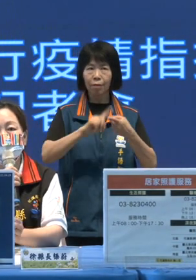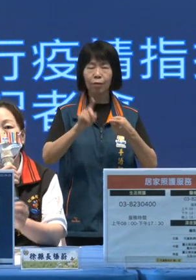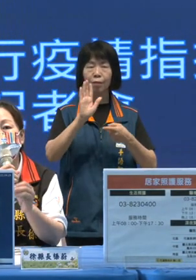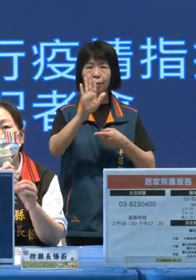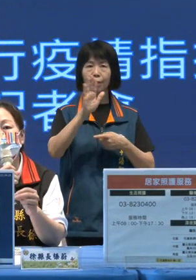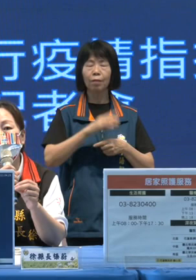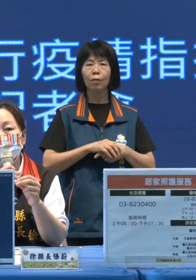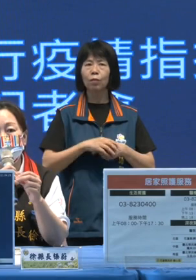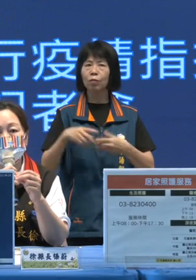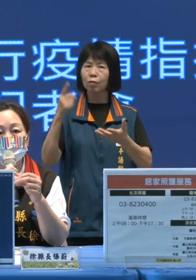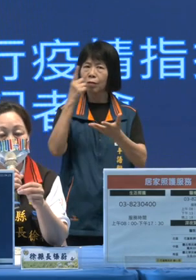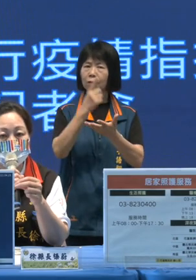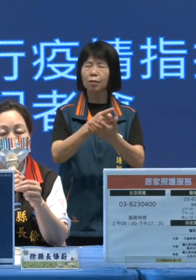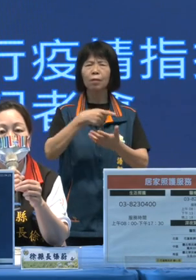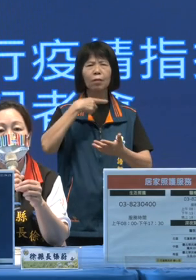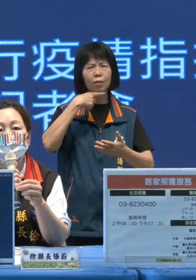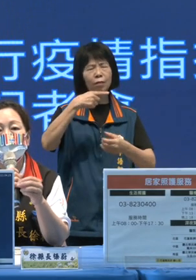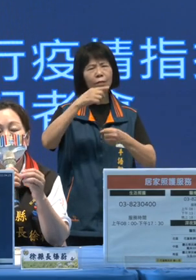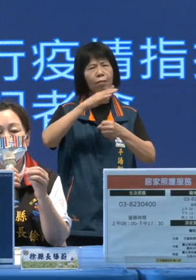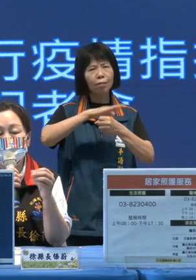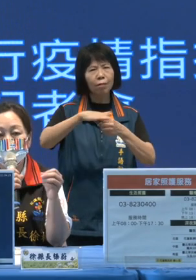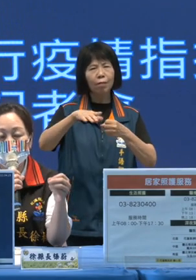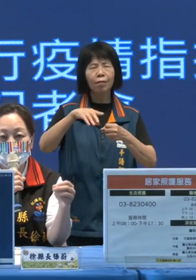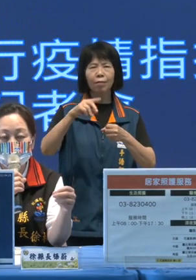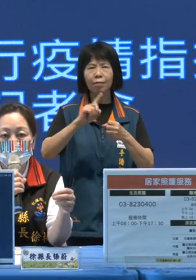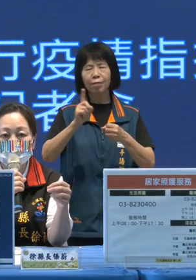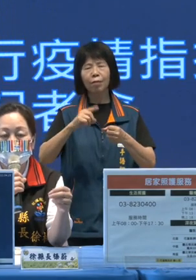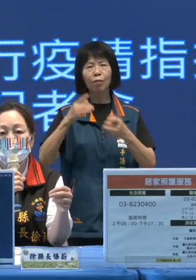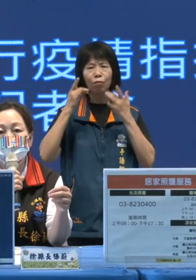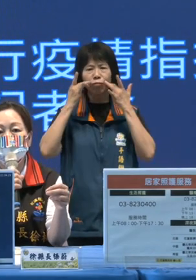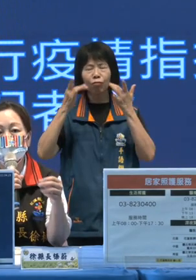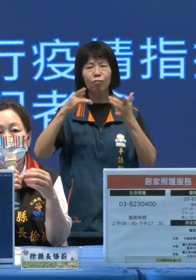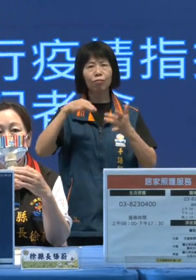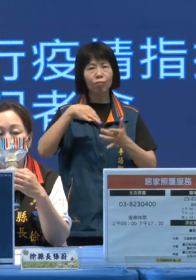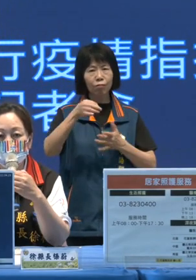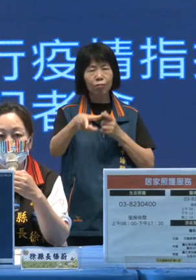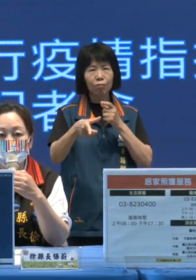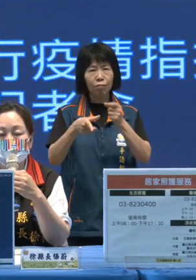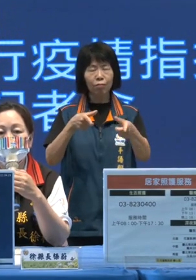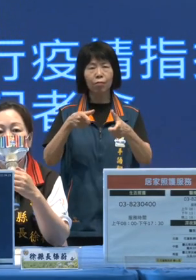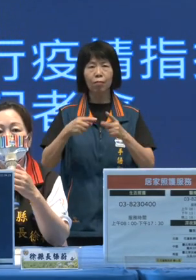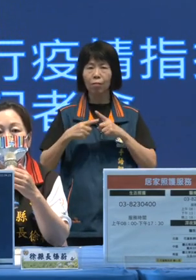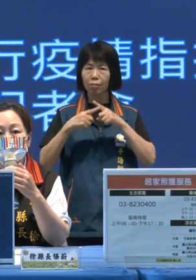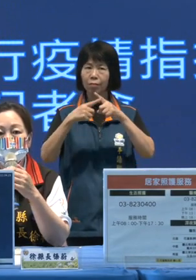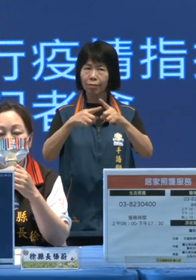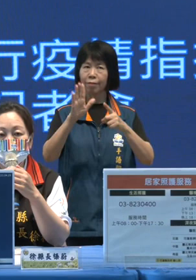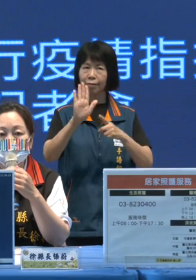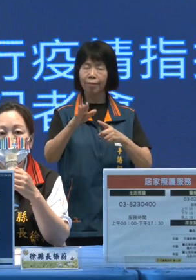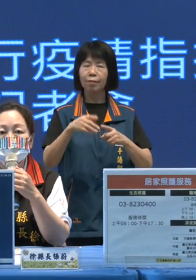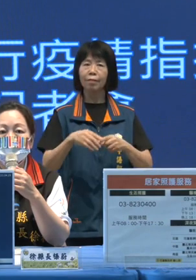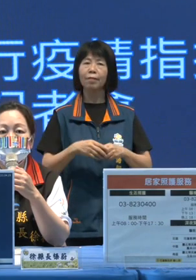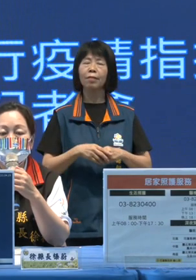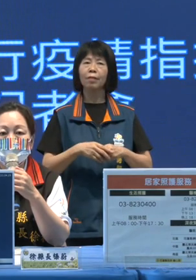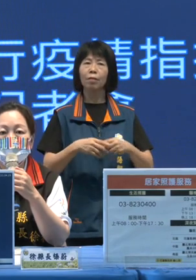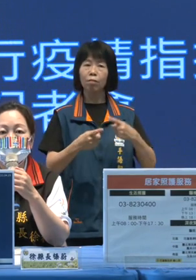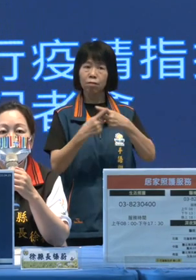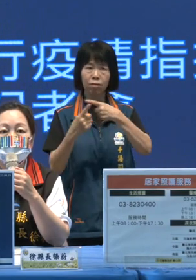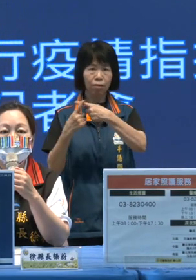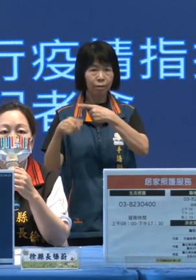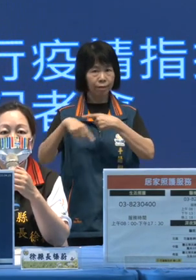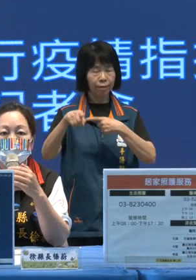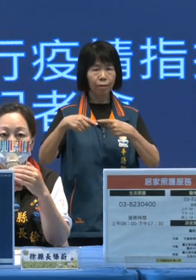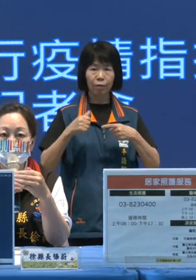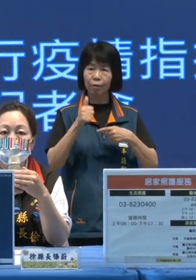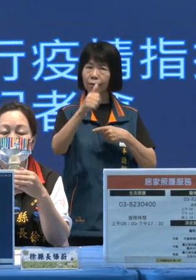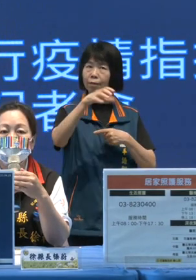适，有去参加这些活动，或是有到这些场域足迹有重叠，还是请各位家长